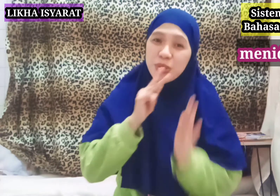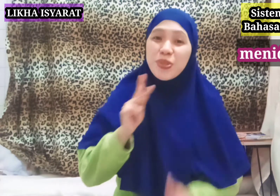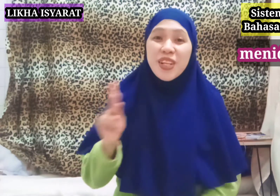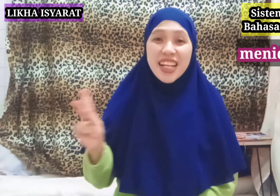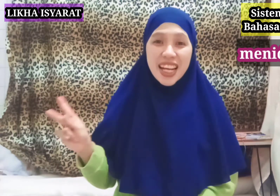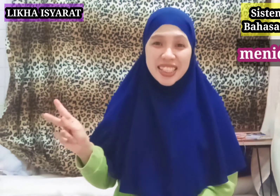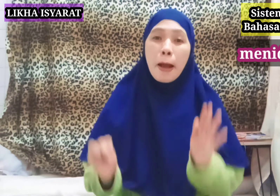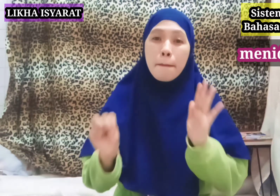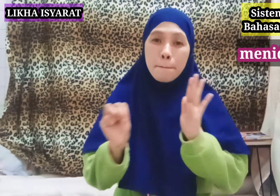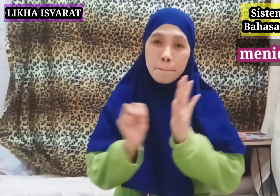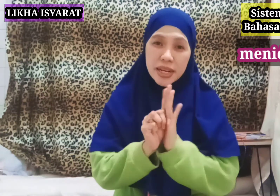menidurkan,